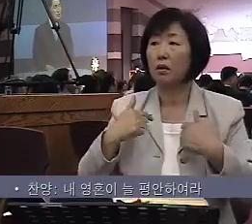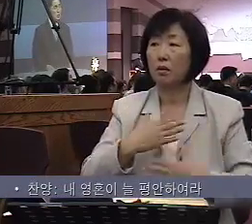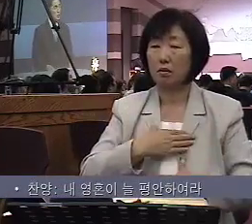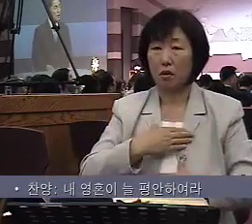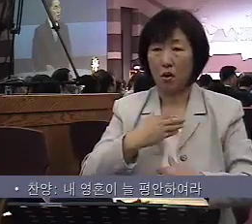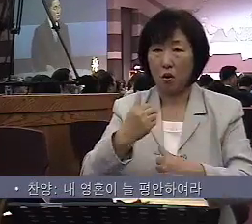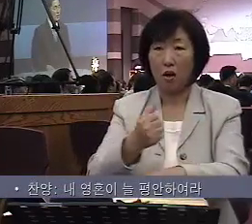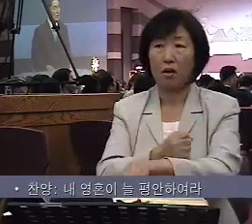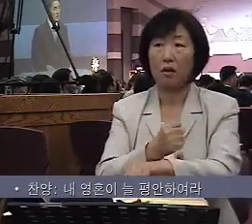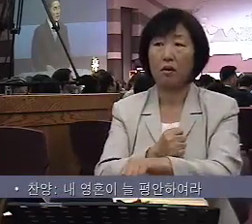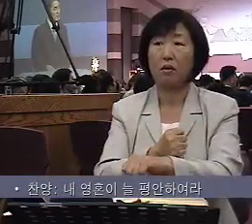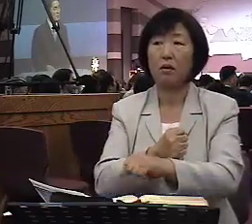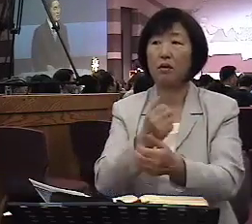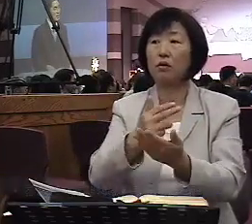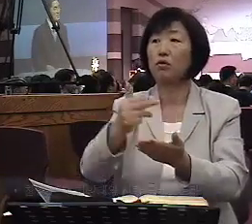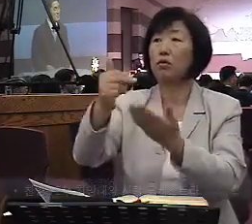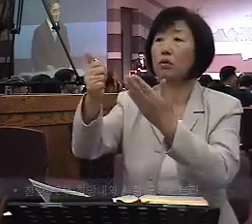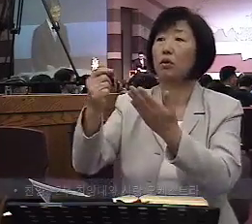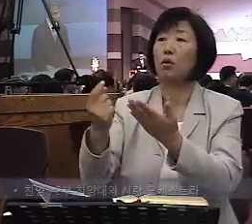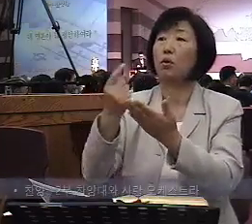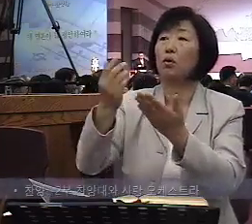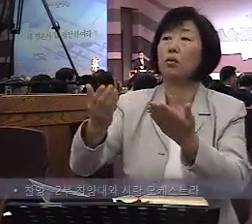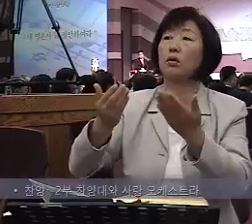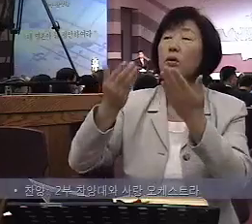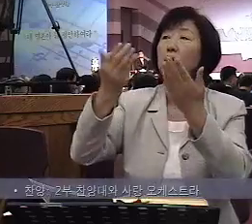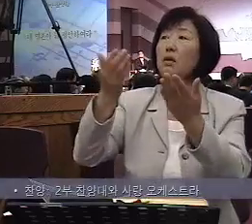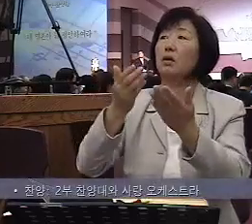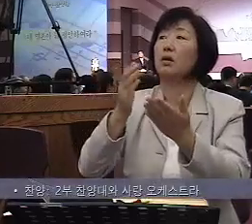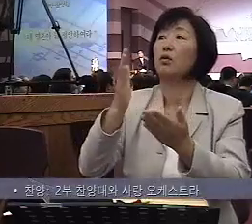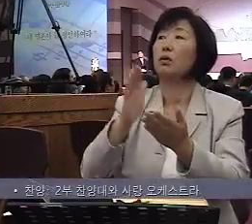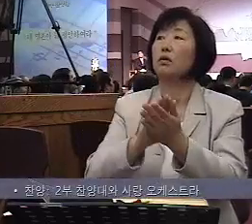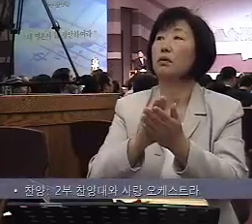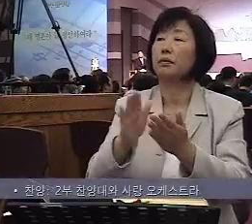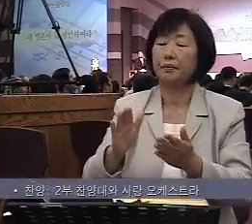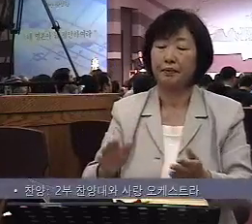찬양 주님께 올려드리겠습니다.